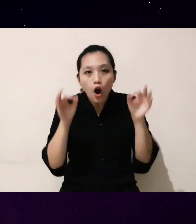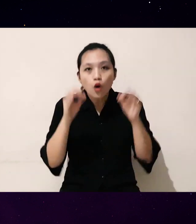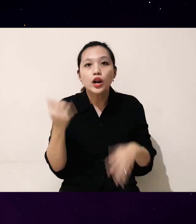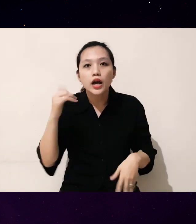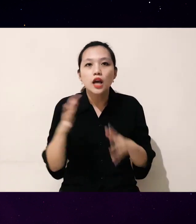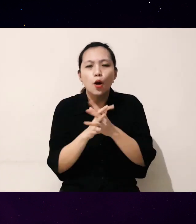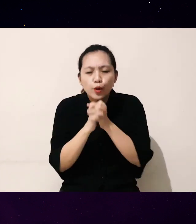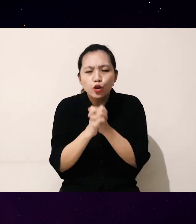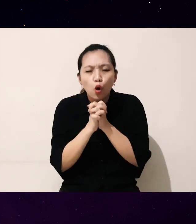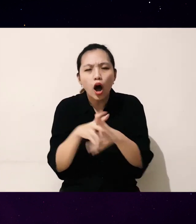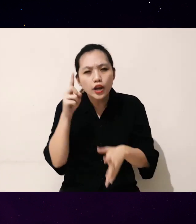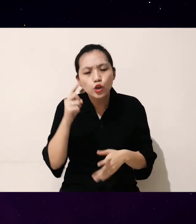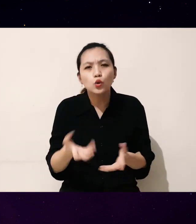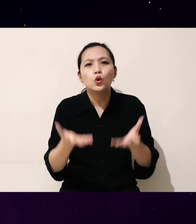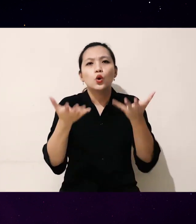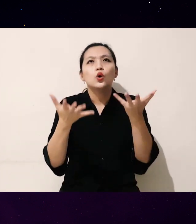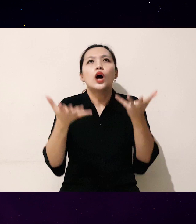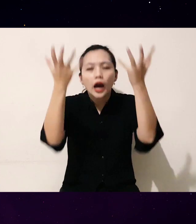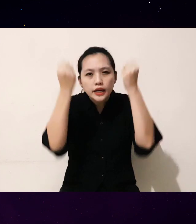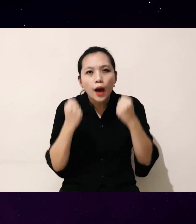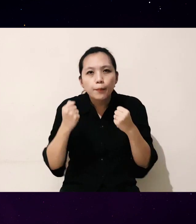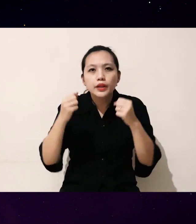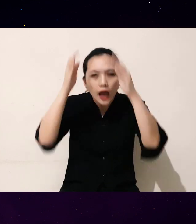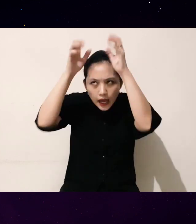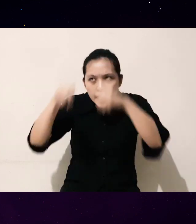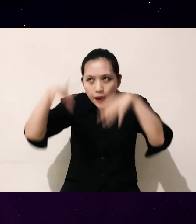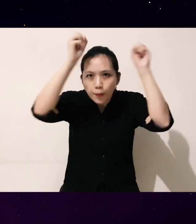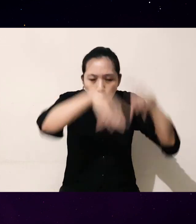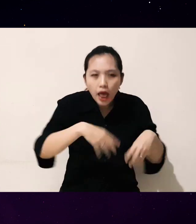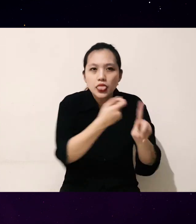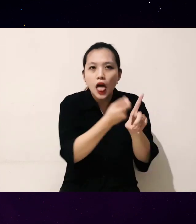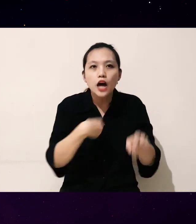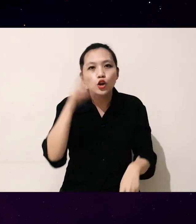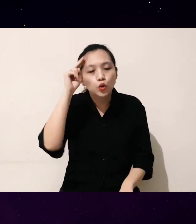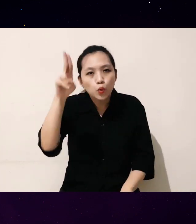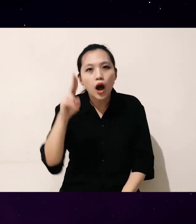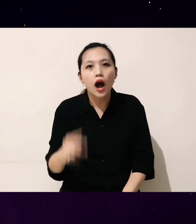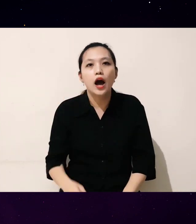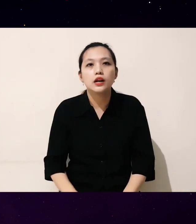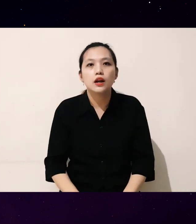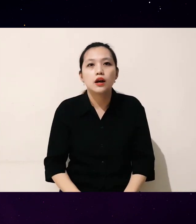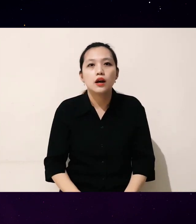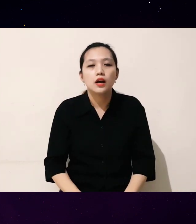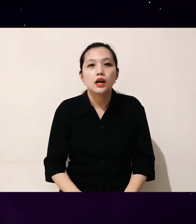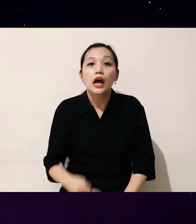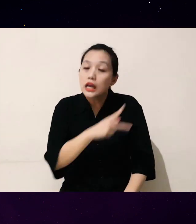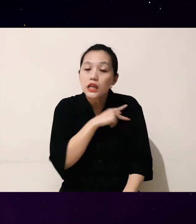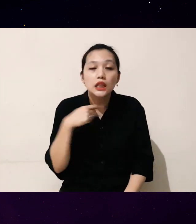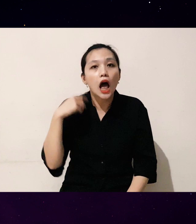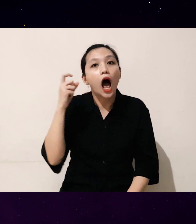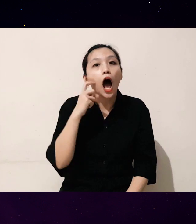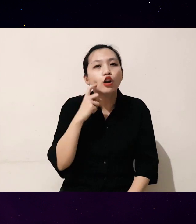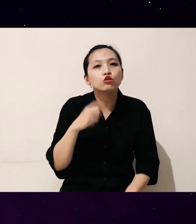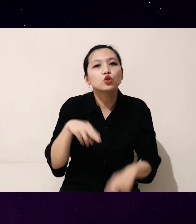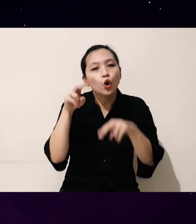musim COVID. Bahwa Tuhan ingin kita mempunyai waktu, meluangkan waktu, mengambil waktu untuk duduk